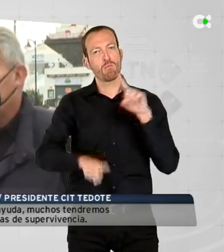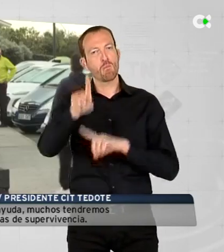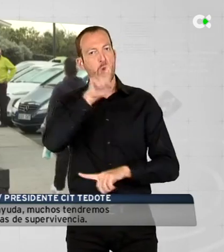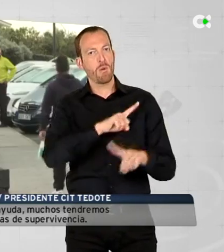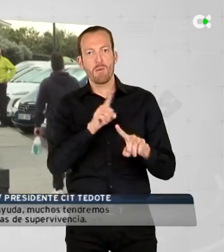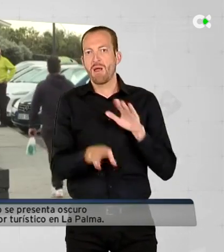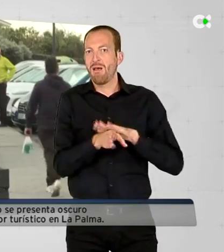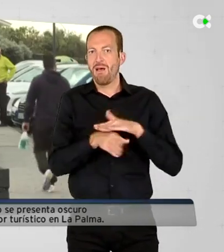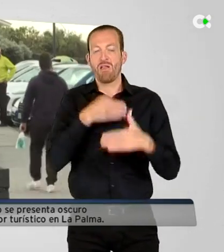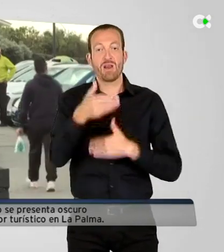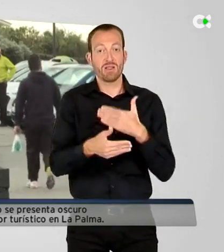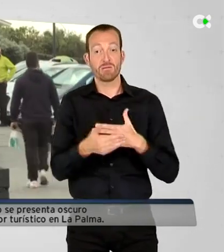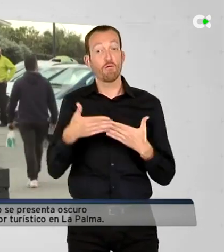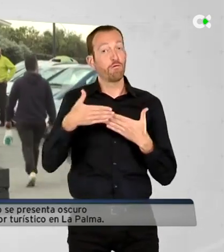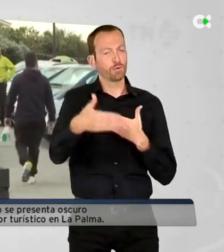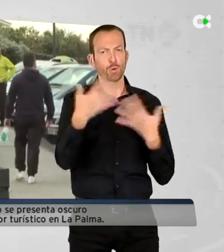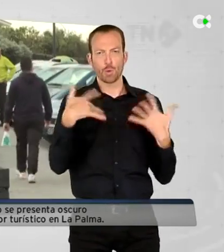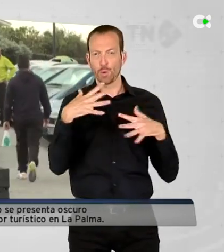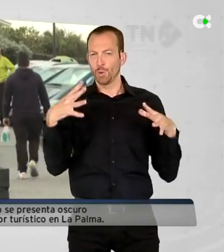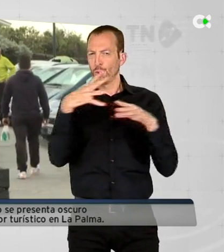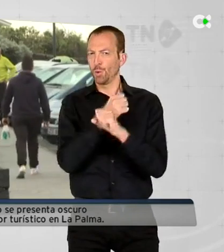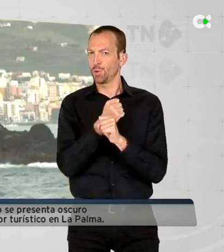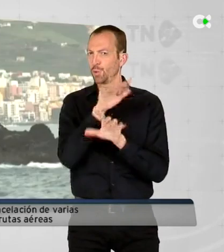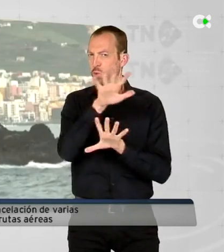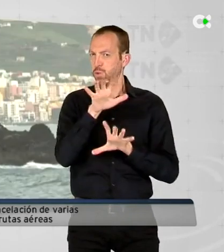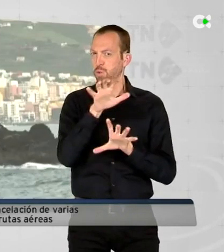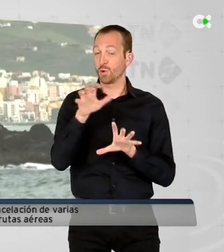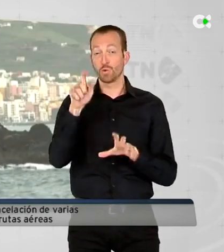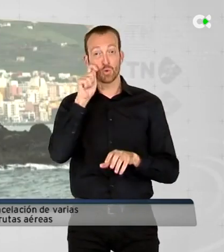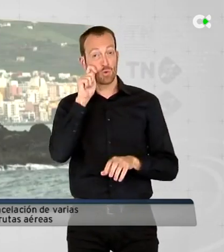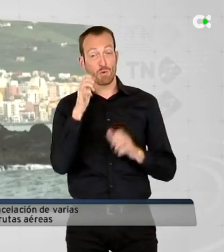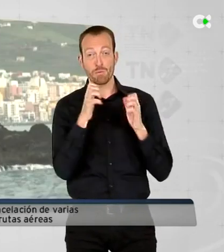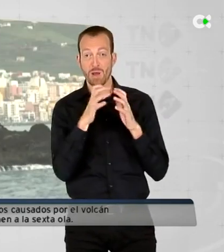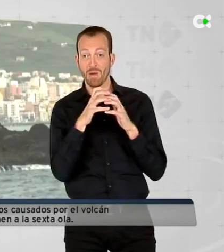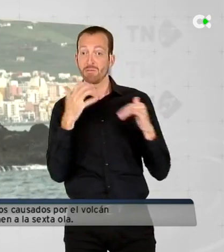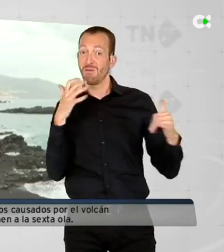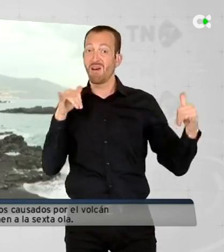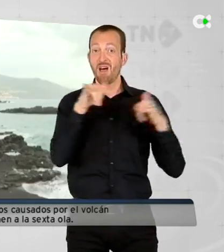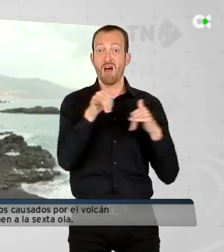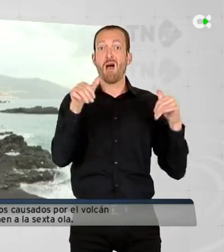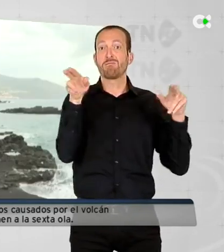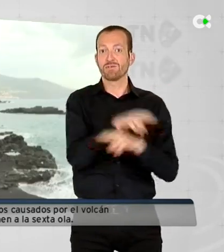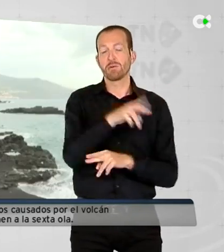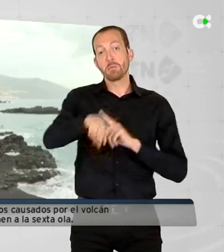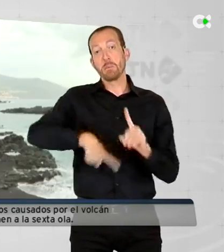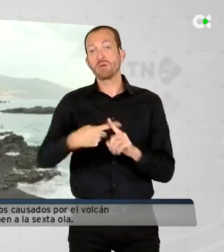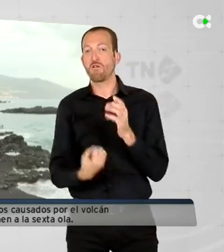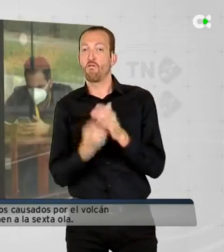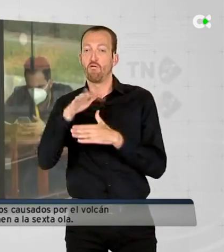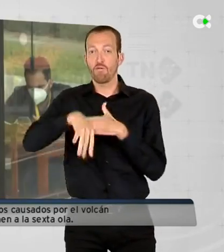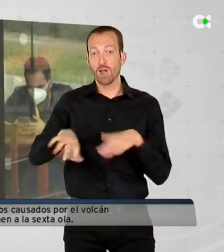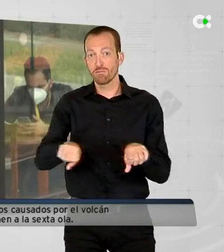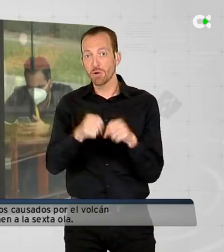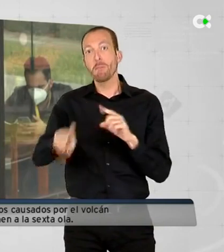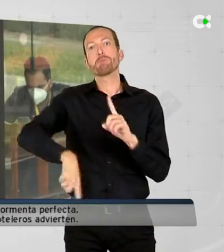supervivencia. El futuro se presenta oscuro para el sector turístico en La Palma. La cancelación de varias rutas aéreas y los destrozos causados por el volcán se